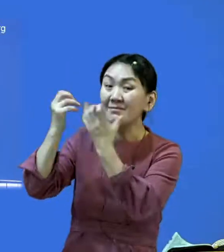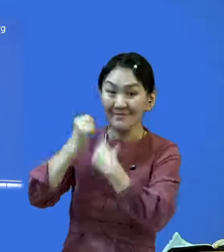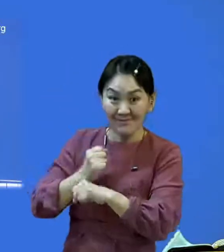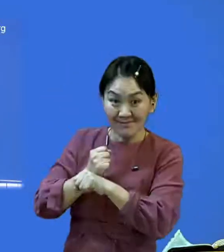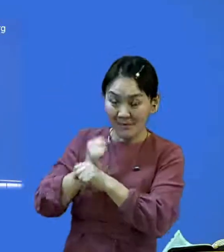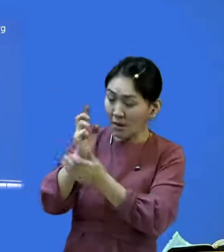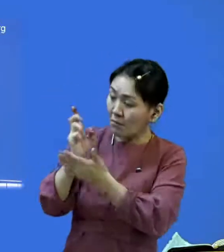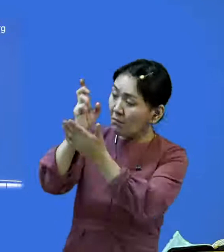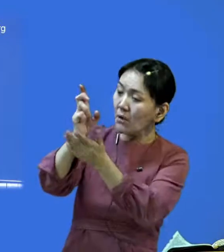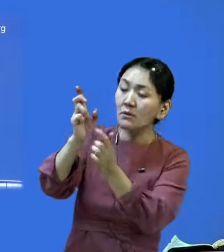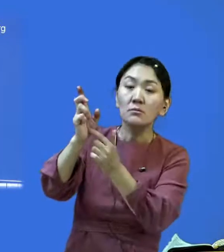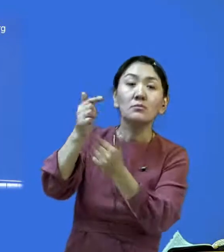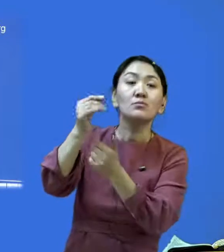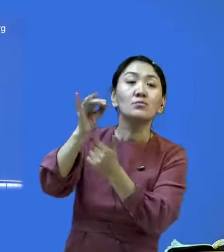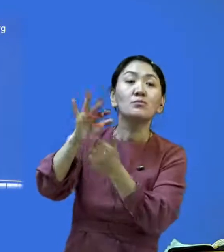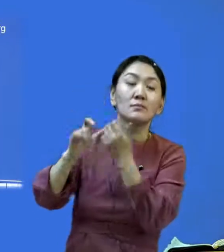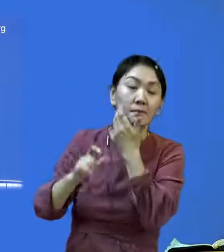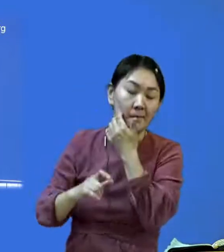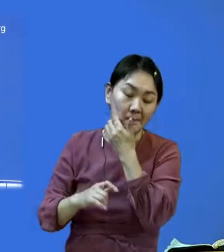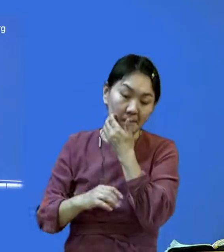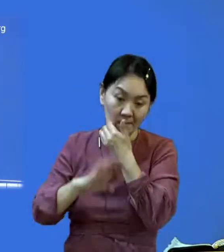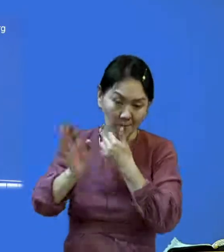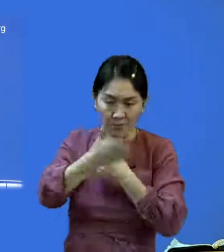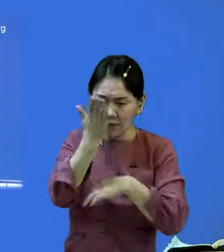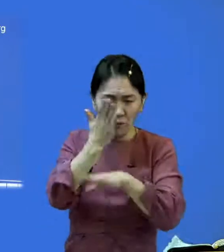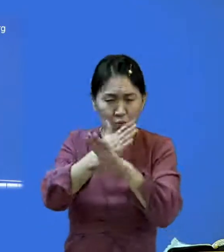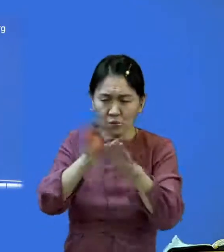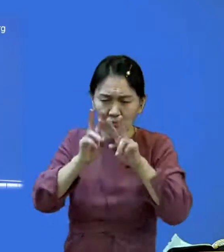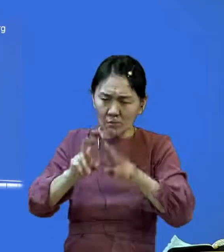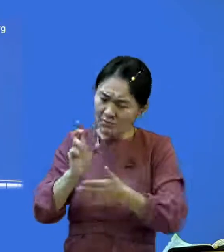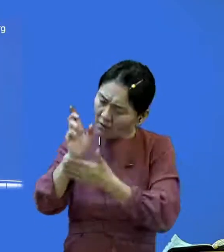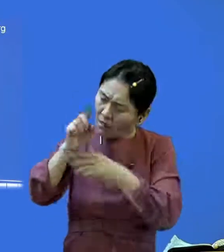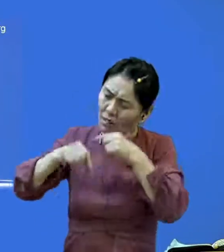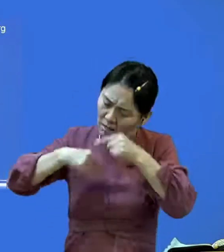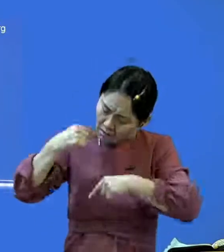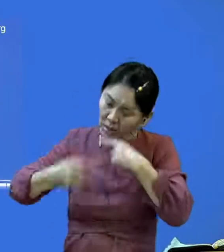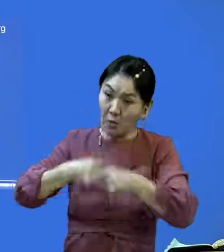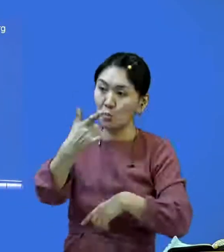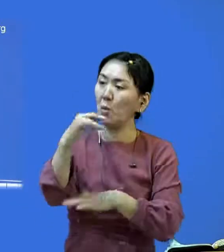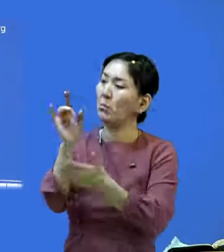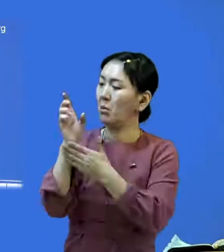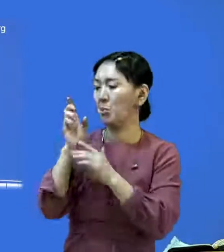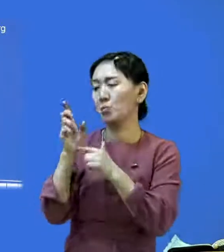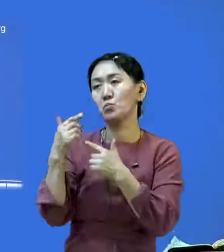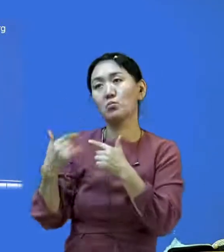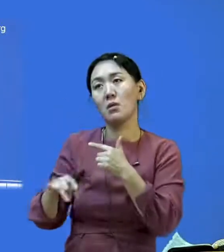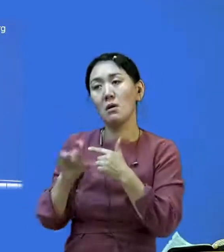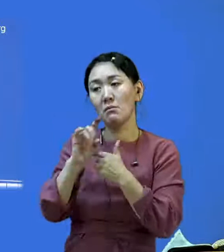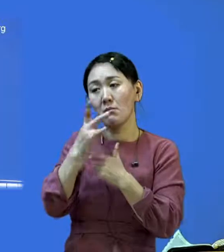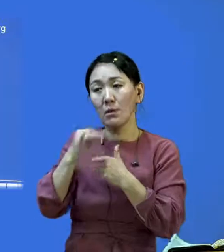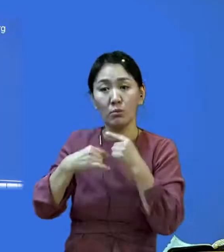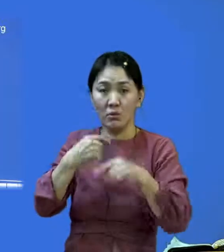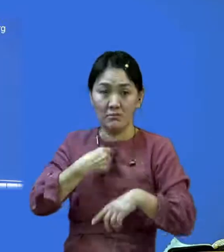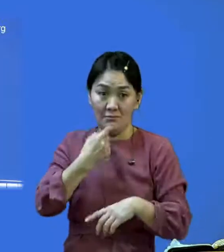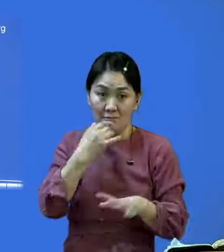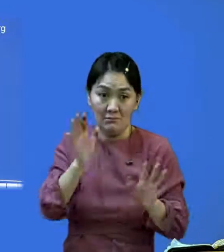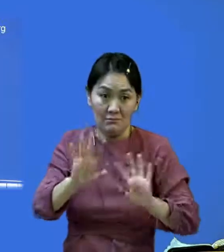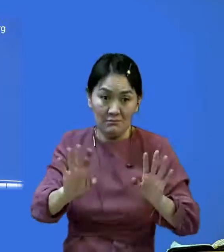вэ? Энэ талаар тасралтгүй хэлж байгаалчлан энэ бол зүгээр нэг энгийн зүйл биш ээ.